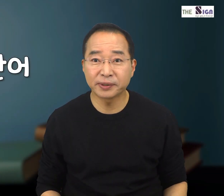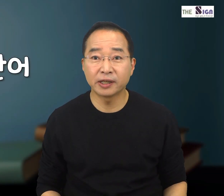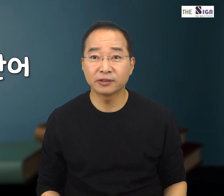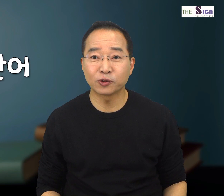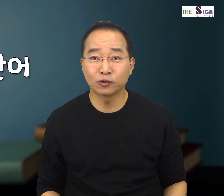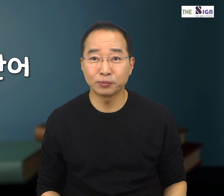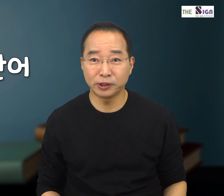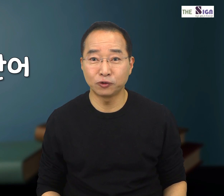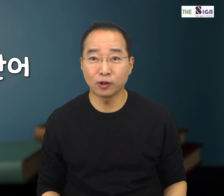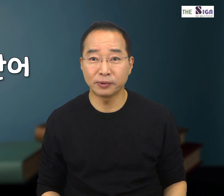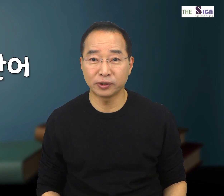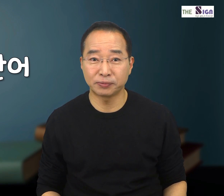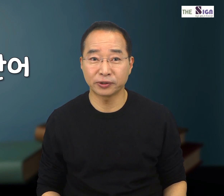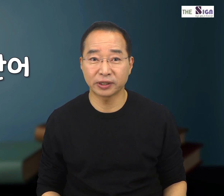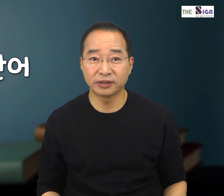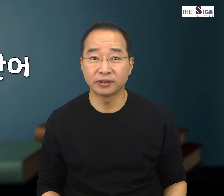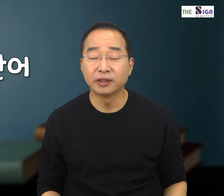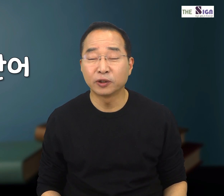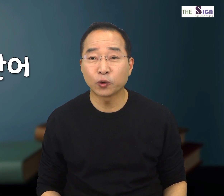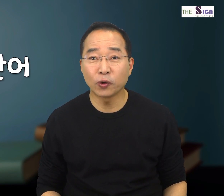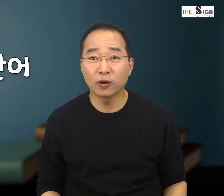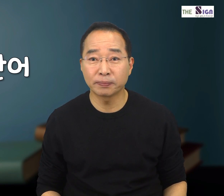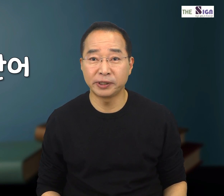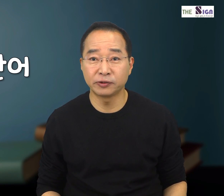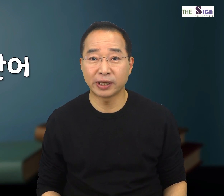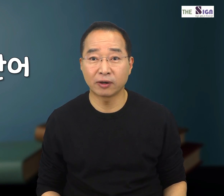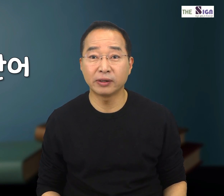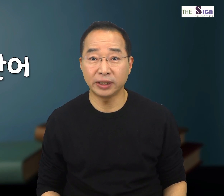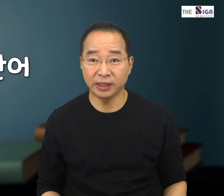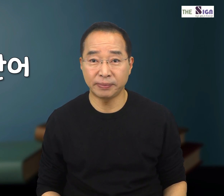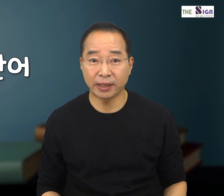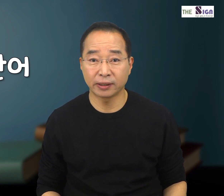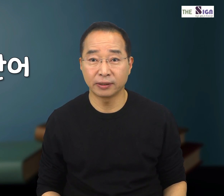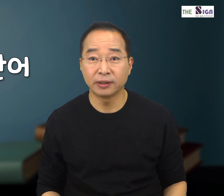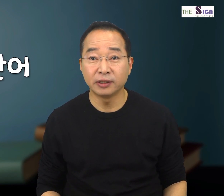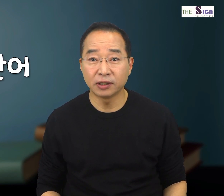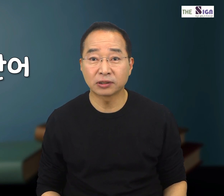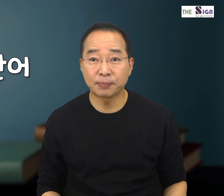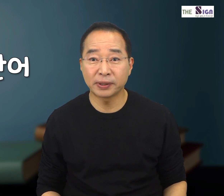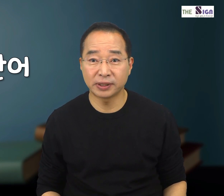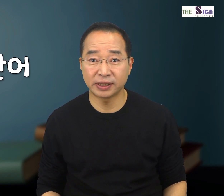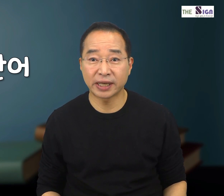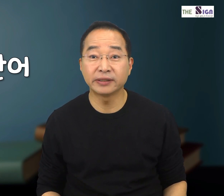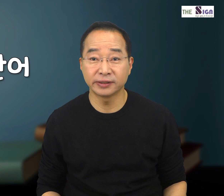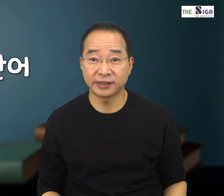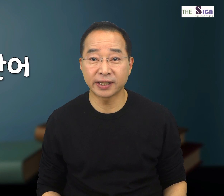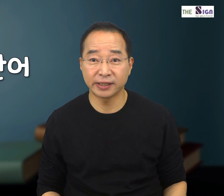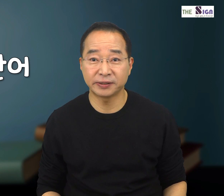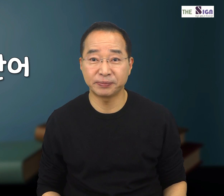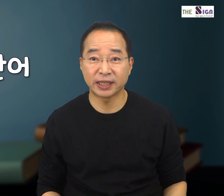안녕하십니까. 전국민 수어 배우기 프로젝트 통역 필수단어 200 6번째 시간 시작하겠습니다.